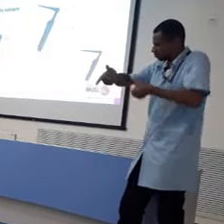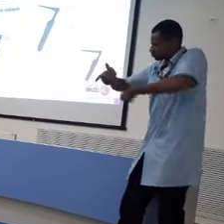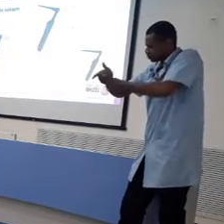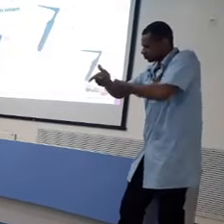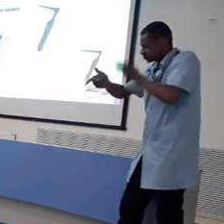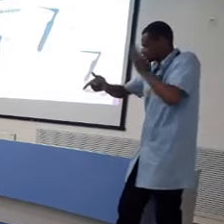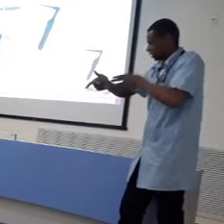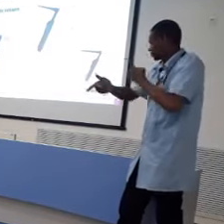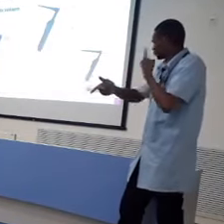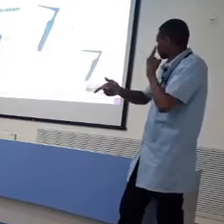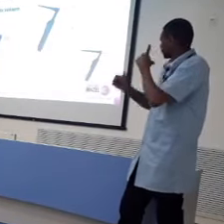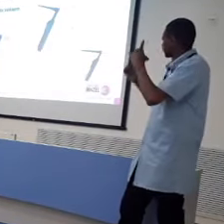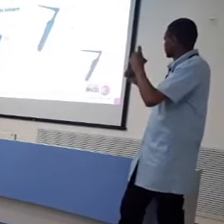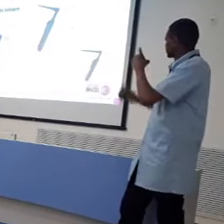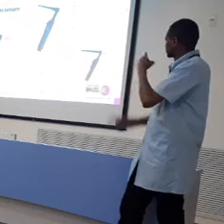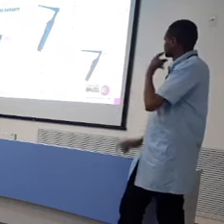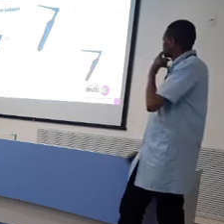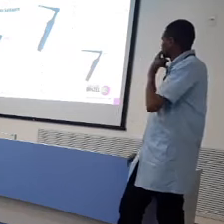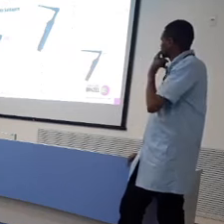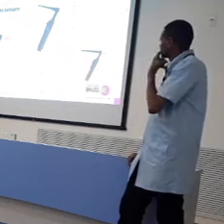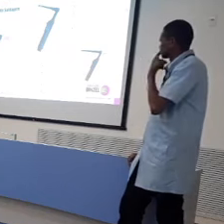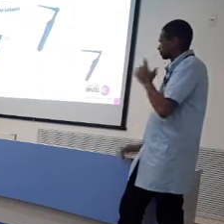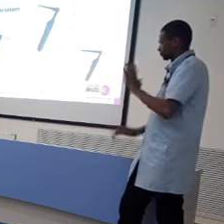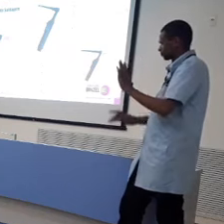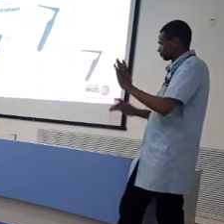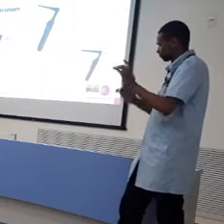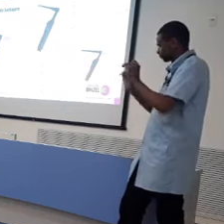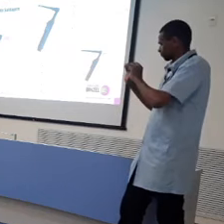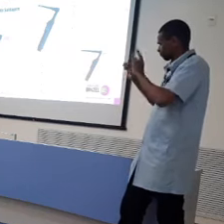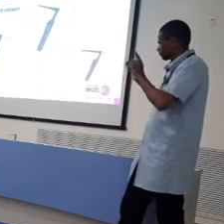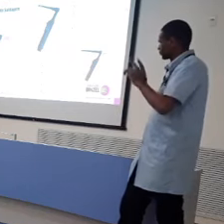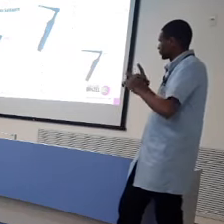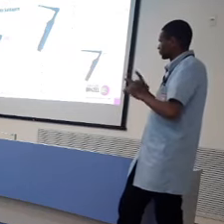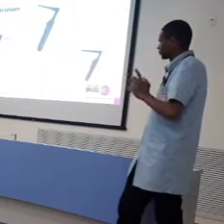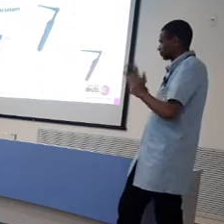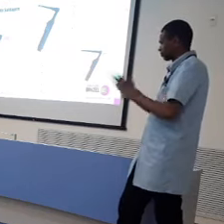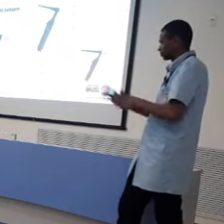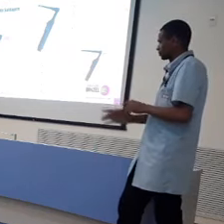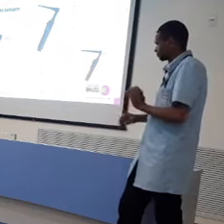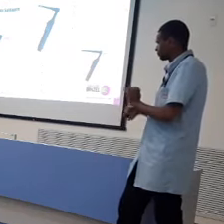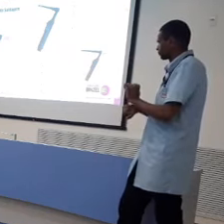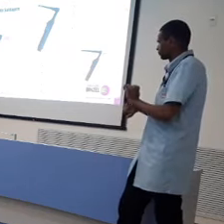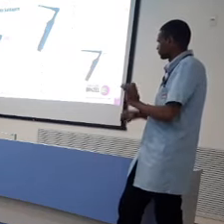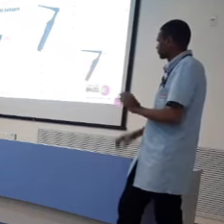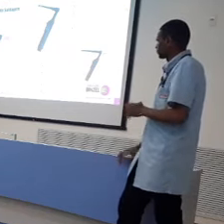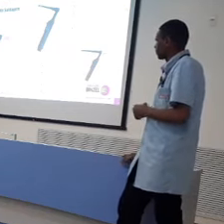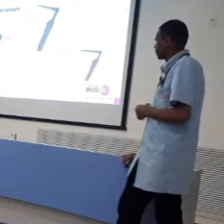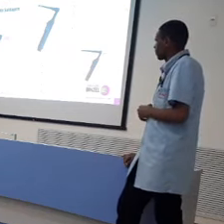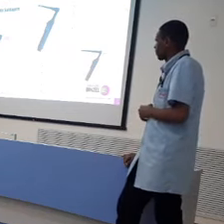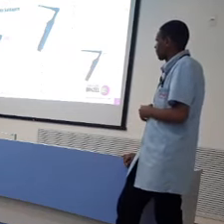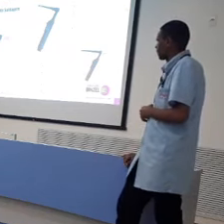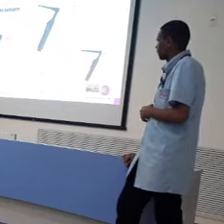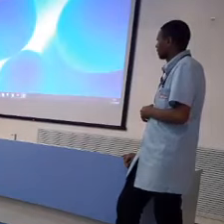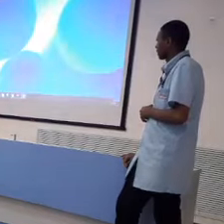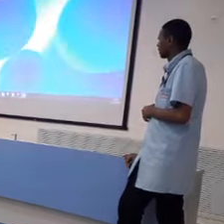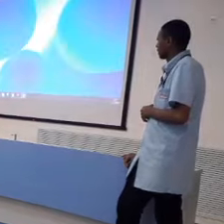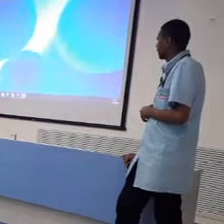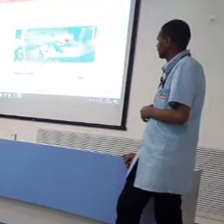valvulada. Eu vou abrir aqui para ela dar uma olhada na tocha valvulada. Eu tenho um arquivo aqui com a tocha valvulada.